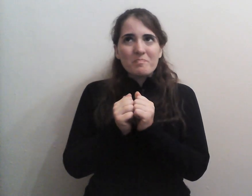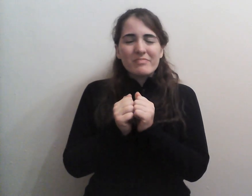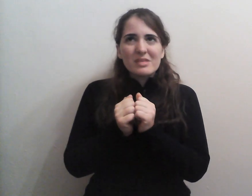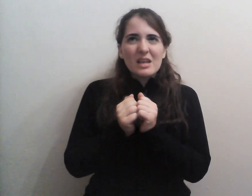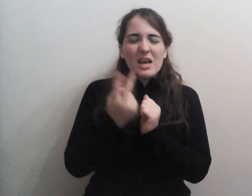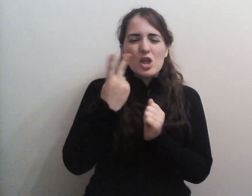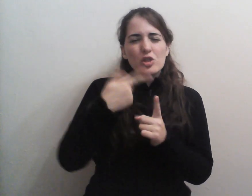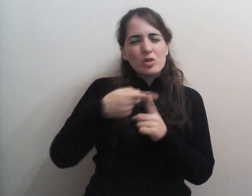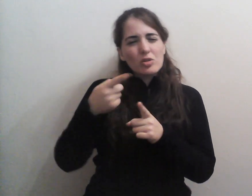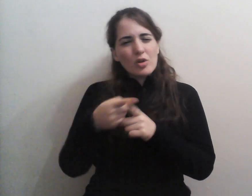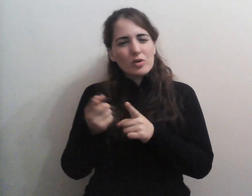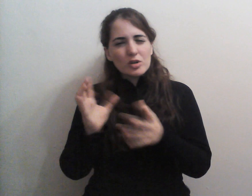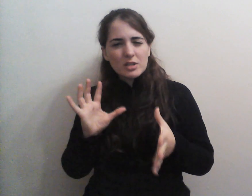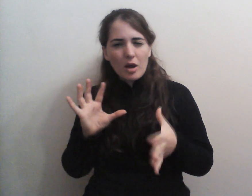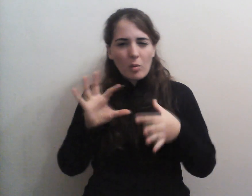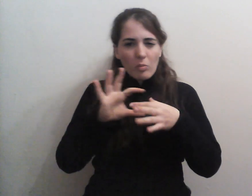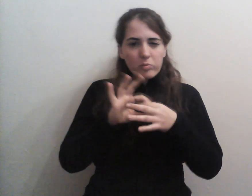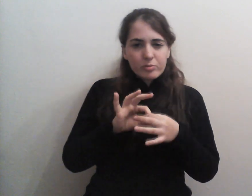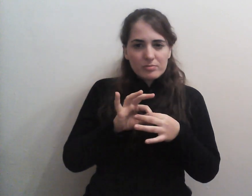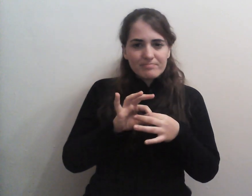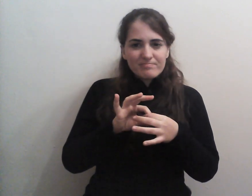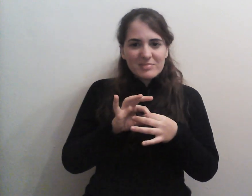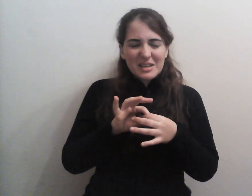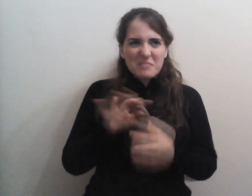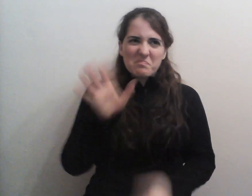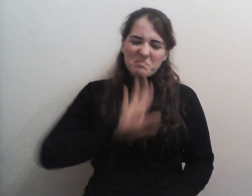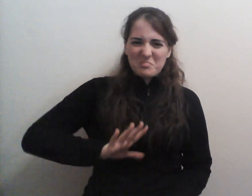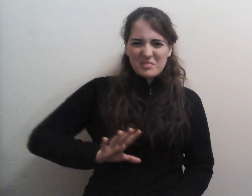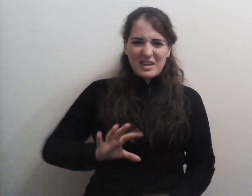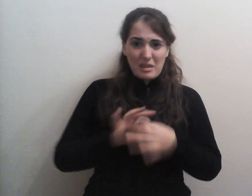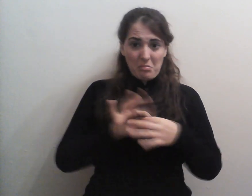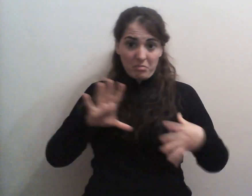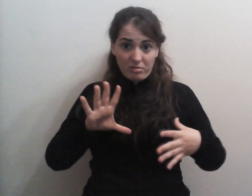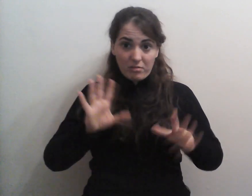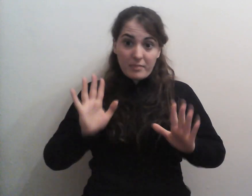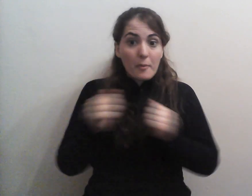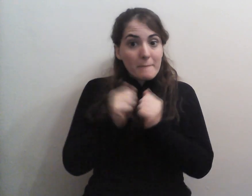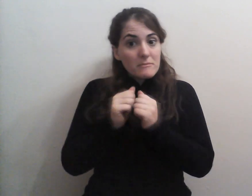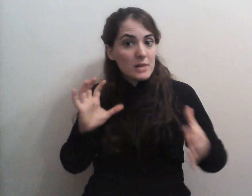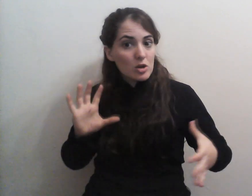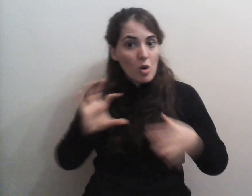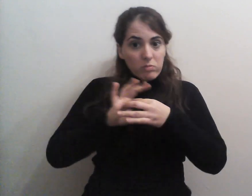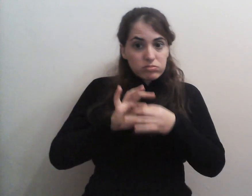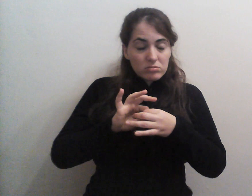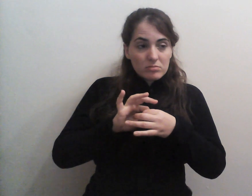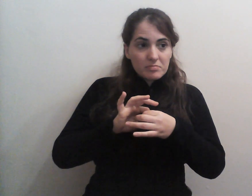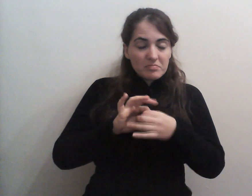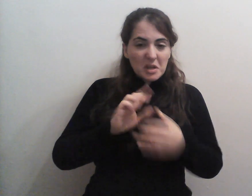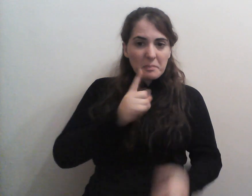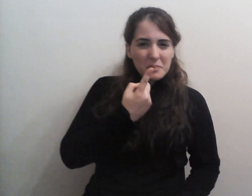parecen encajar bien. Porque dice, por un lado habla de la resurrección de Cristo y por otro lado de la